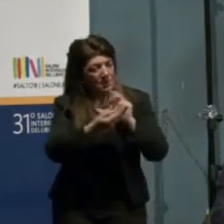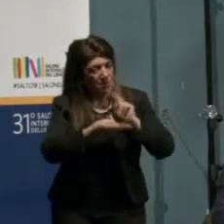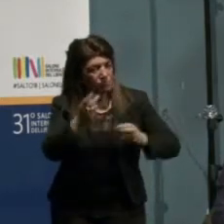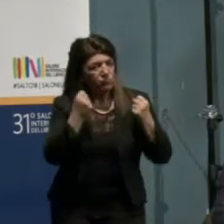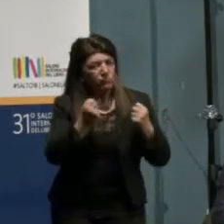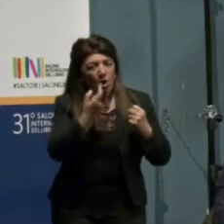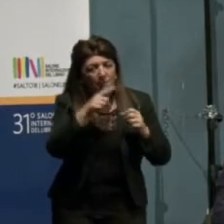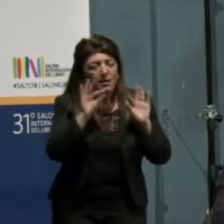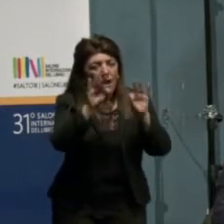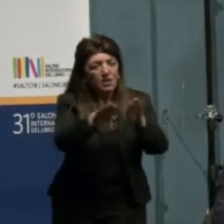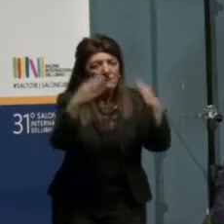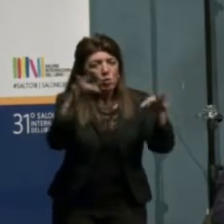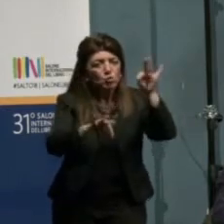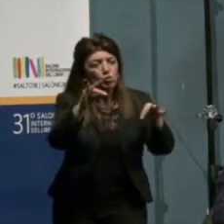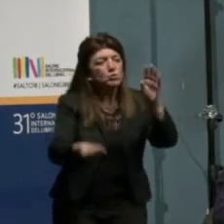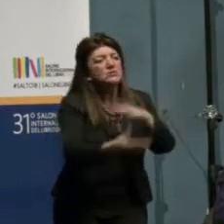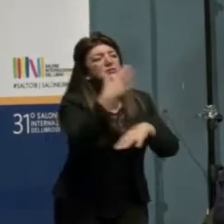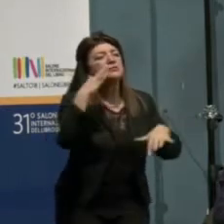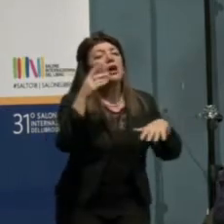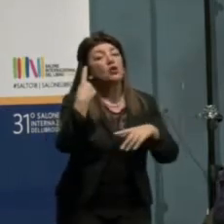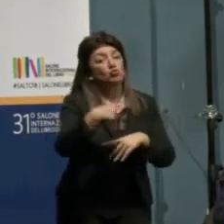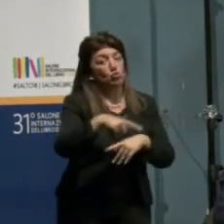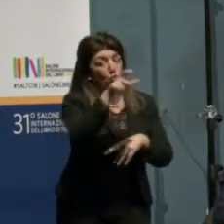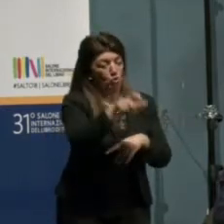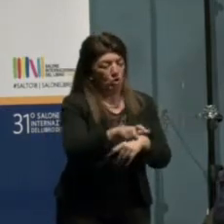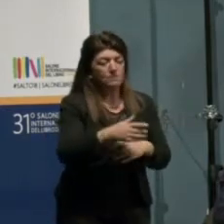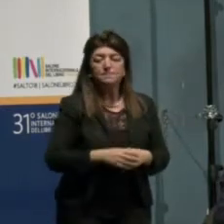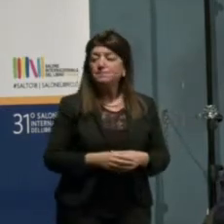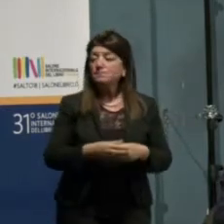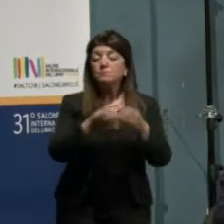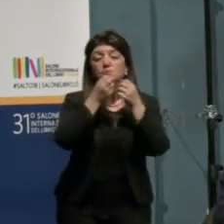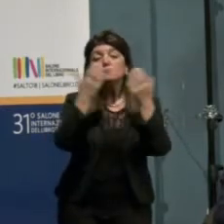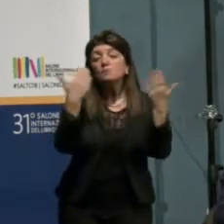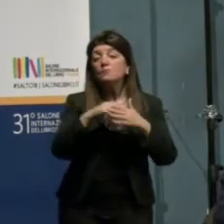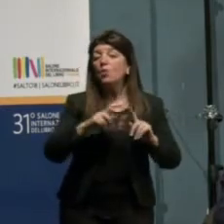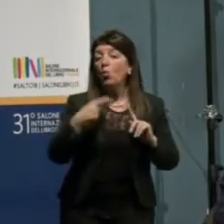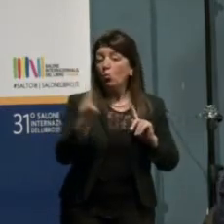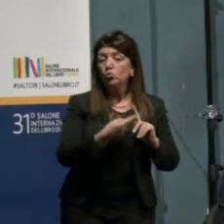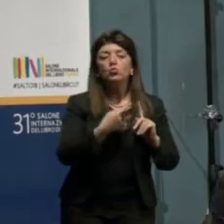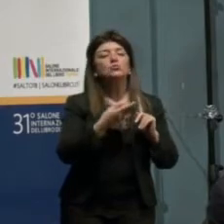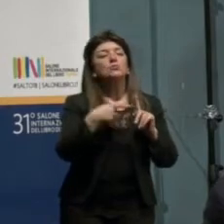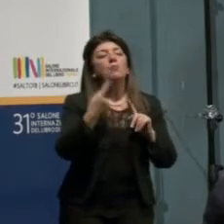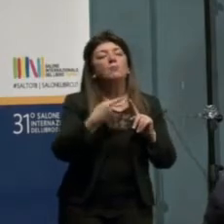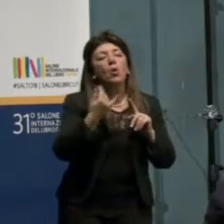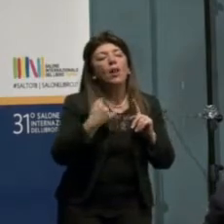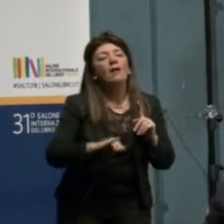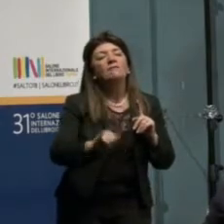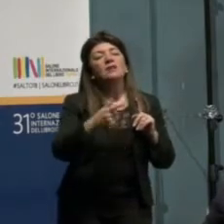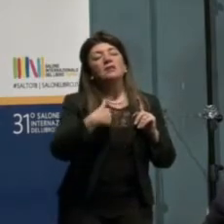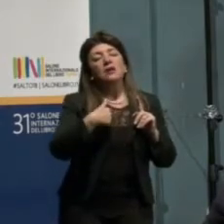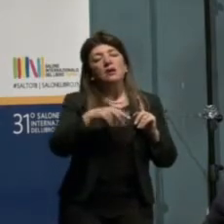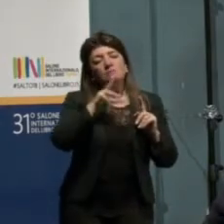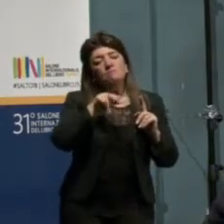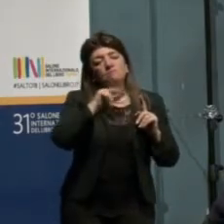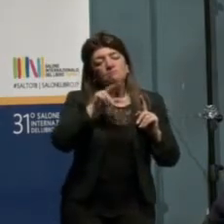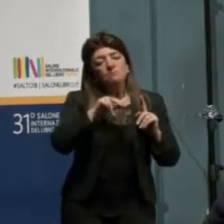e buonasera a tutti poi riparleremo magari alla fine riprenderò secondo la parola per